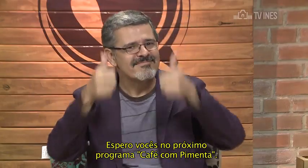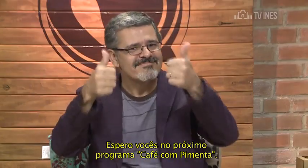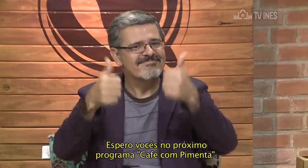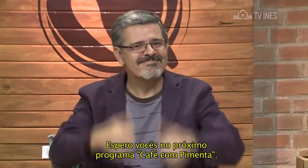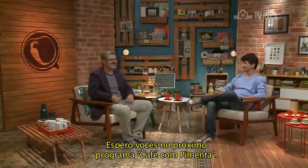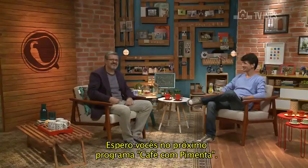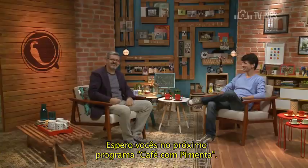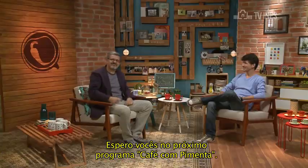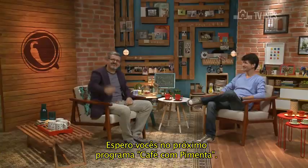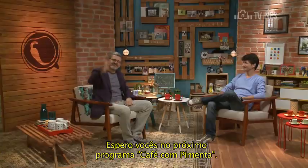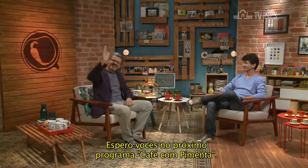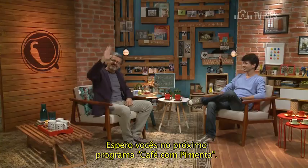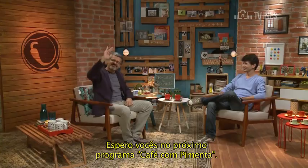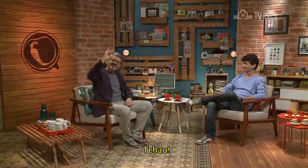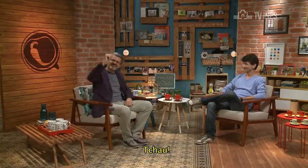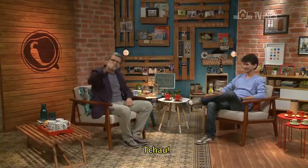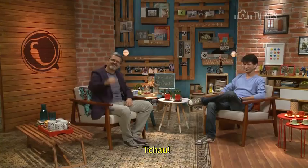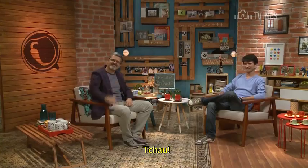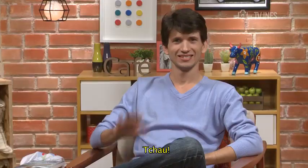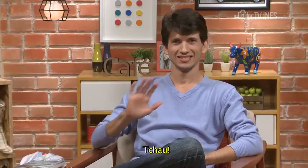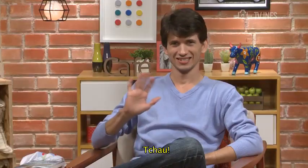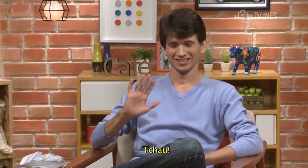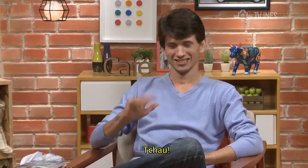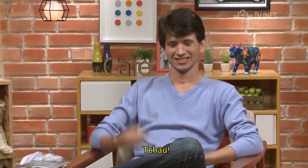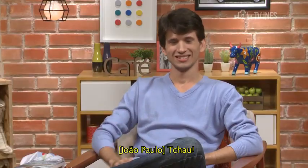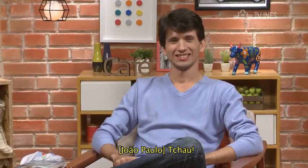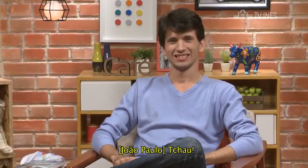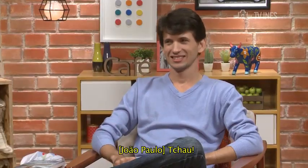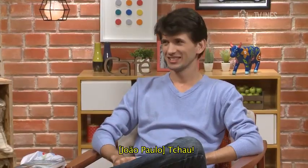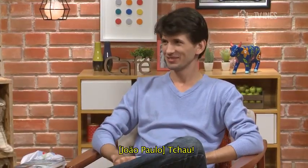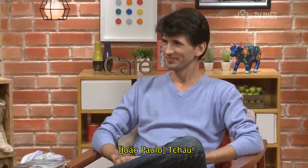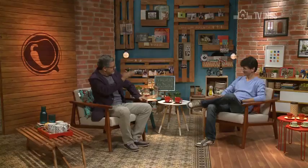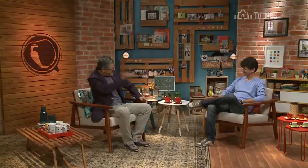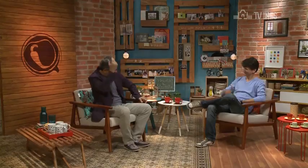café com pimenta tchau tchau tchau